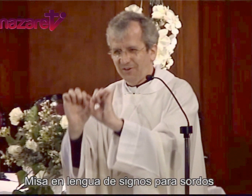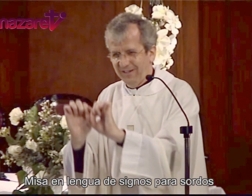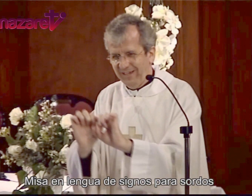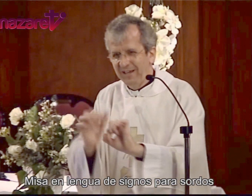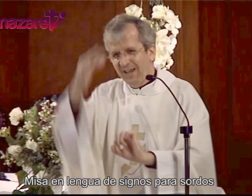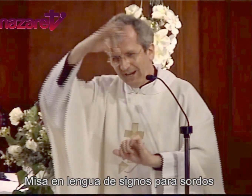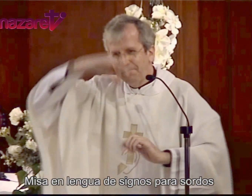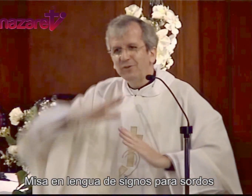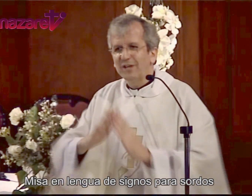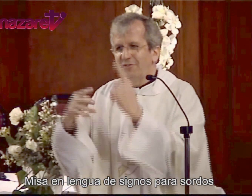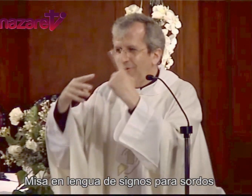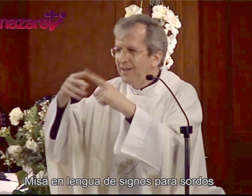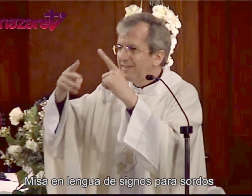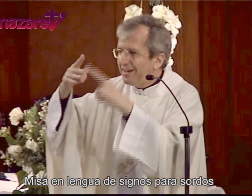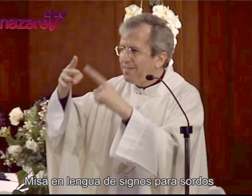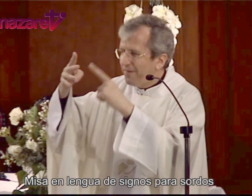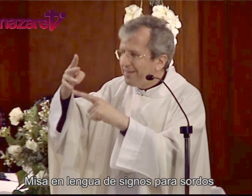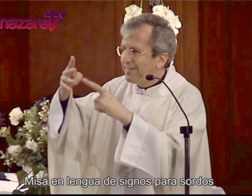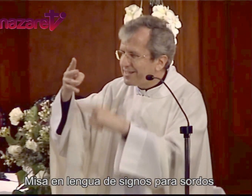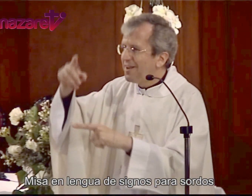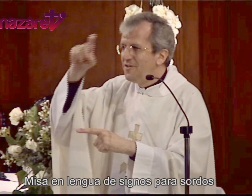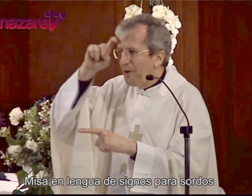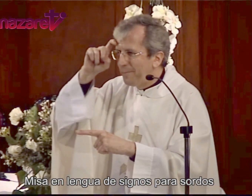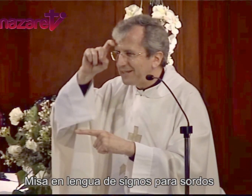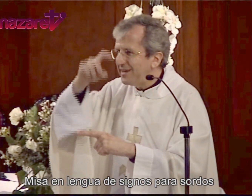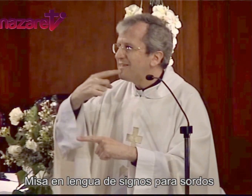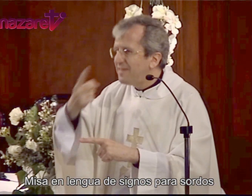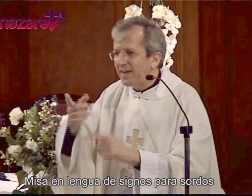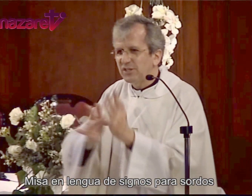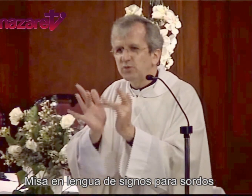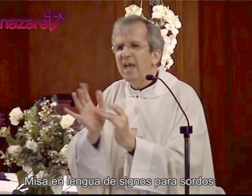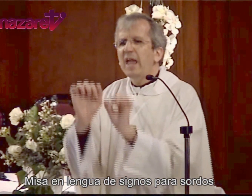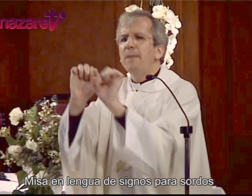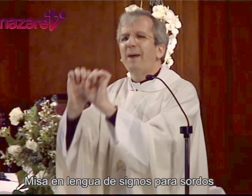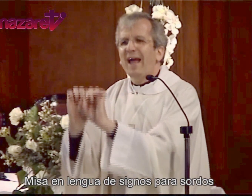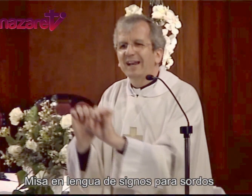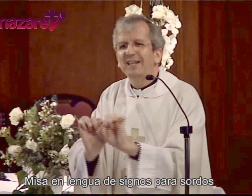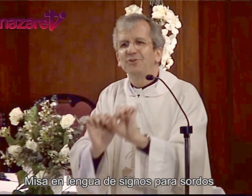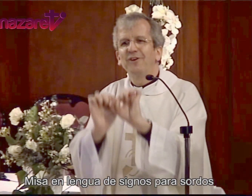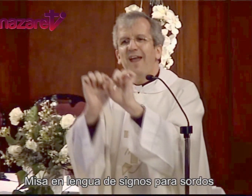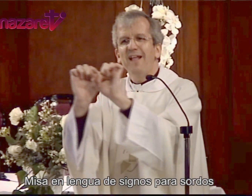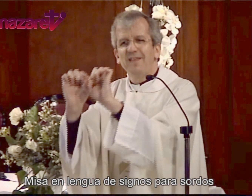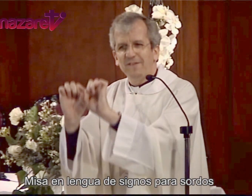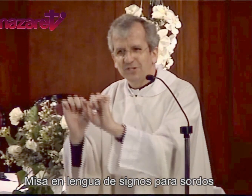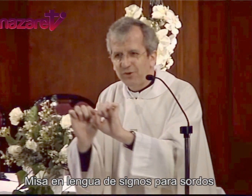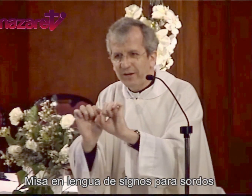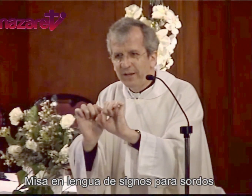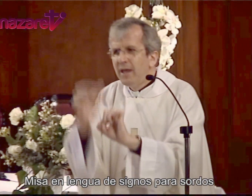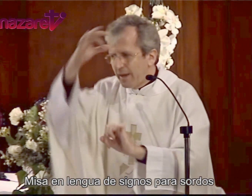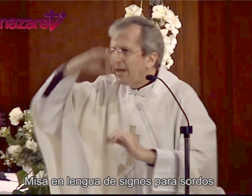El Espíritu Santo Tiene diferentes Nombres Y dice Jesús El Paráclito El Defensor Que